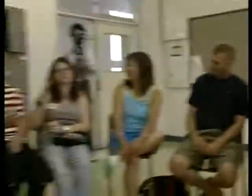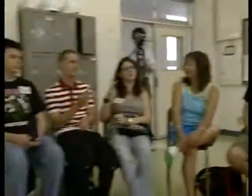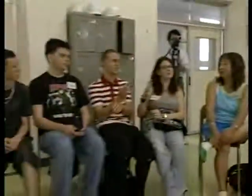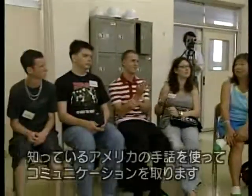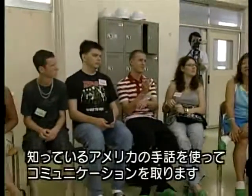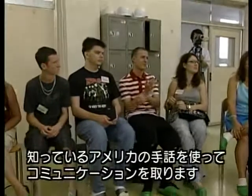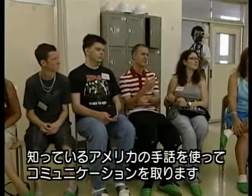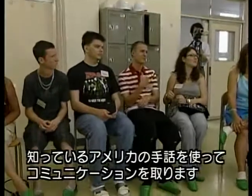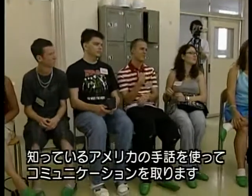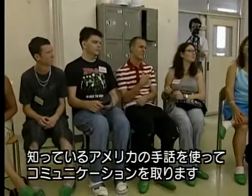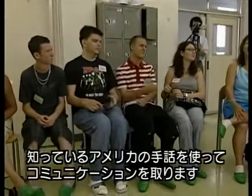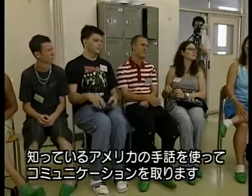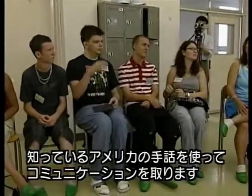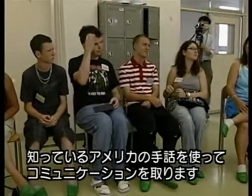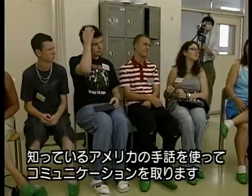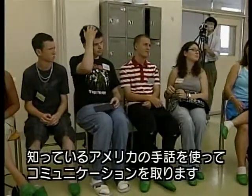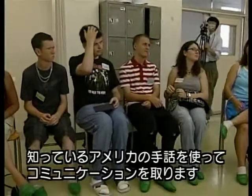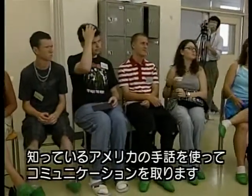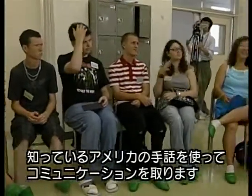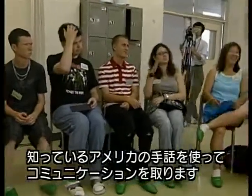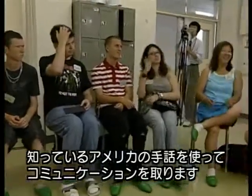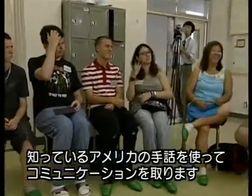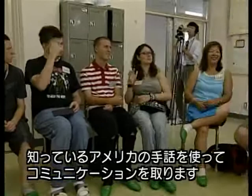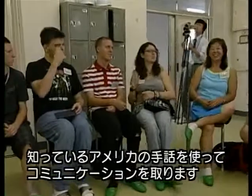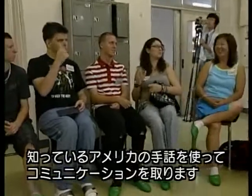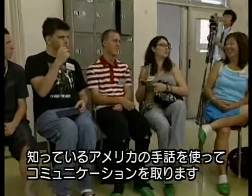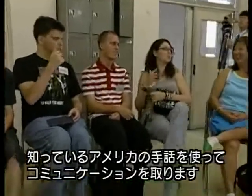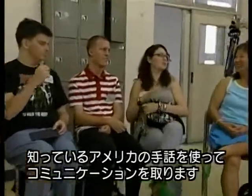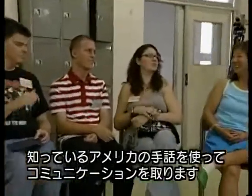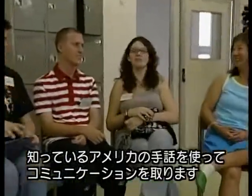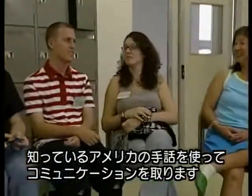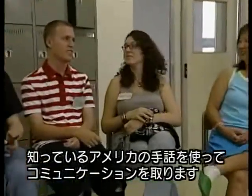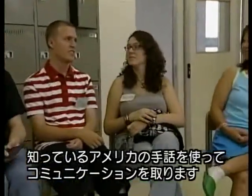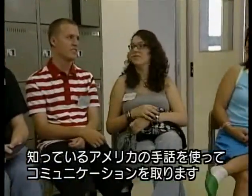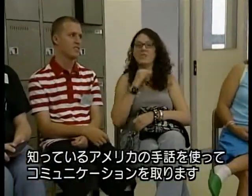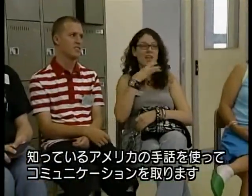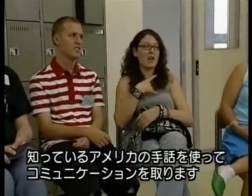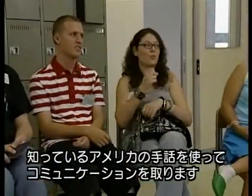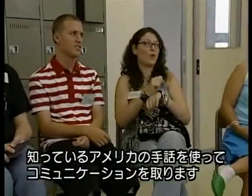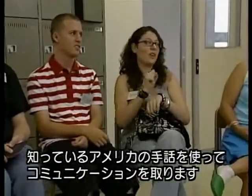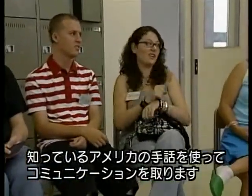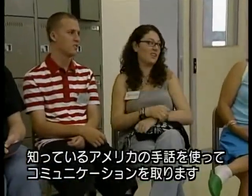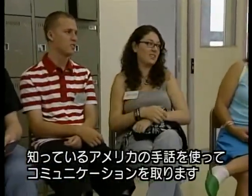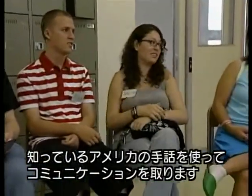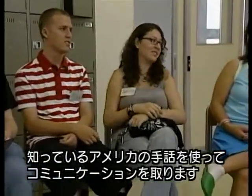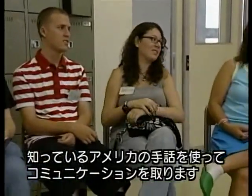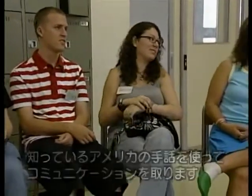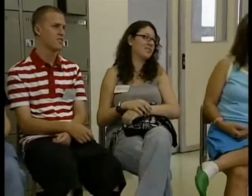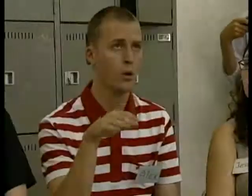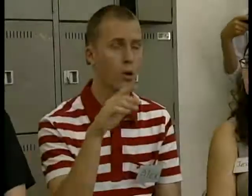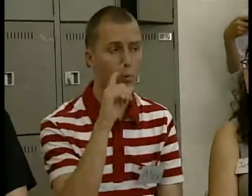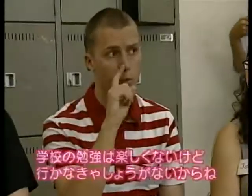知っているアメリカの手話を使って生徒たちは懸命にコミュニケーションを取ろうとします。